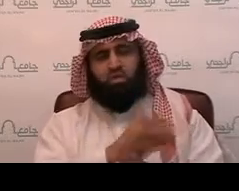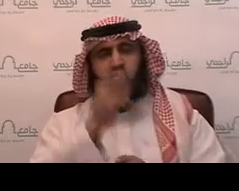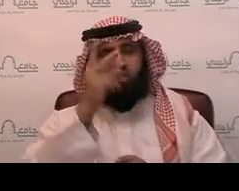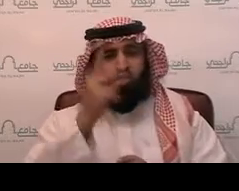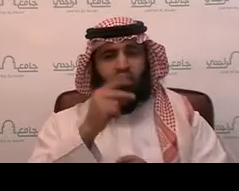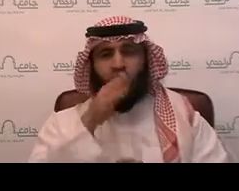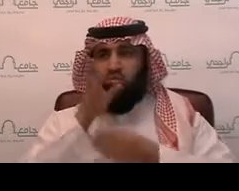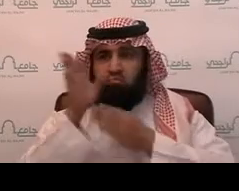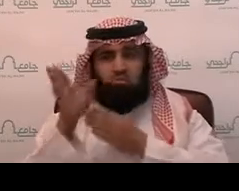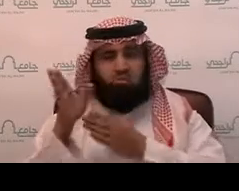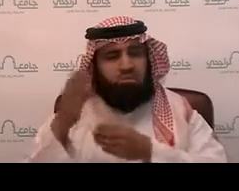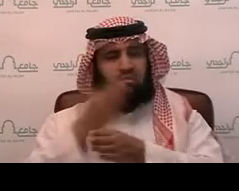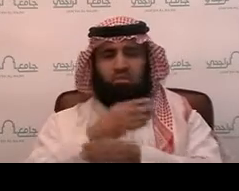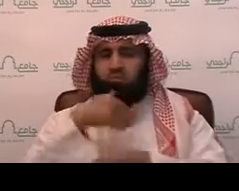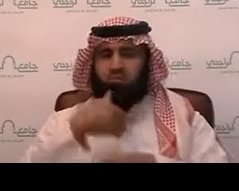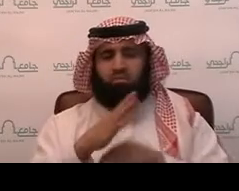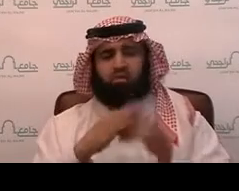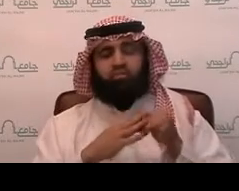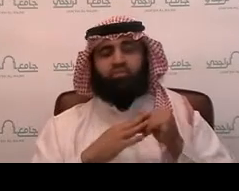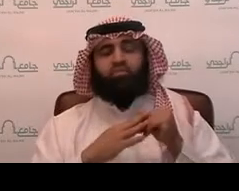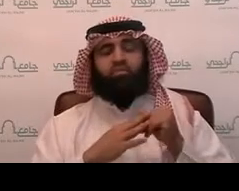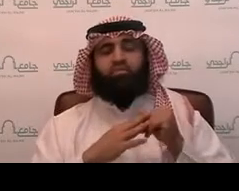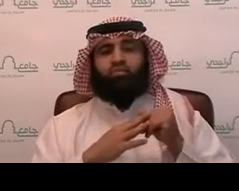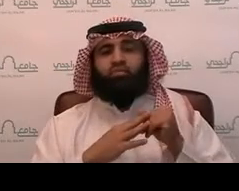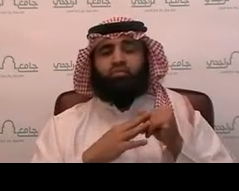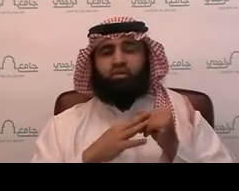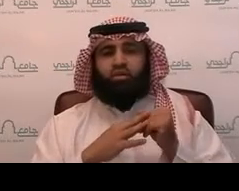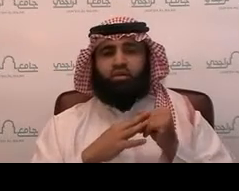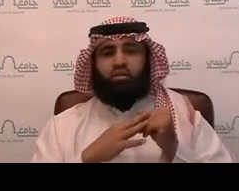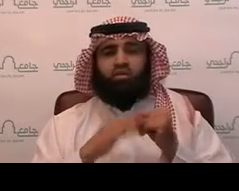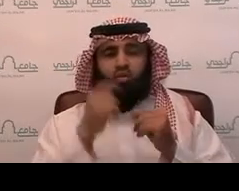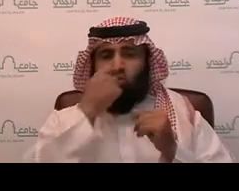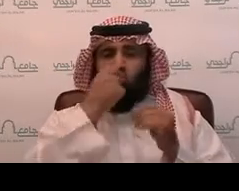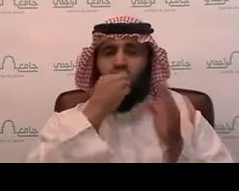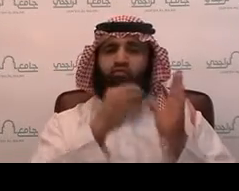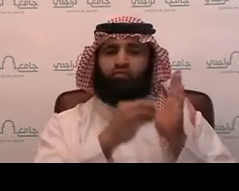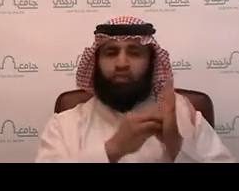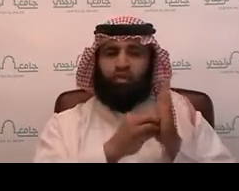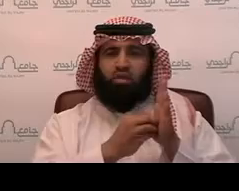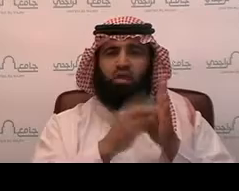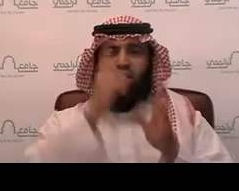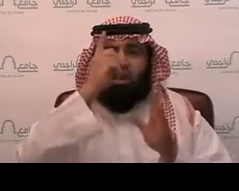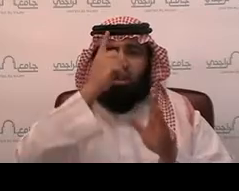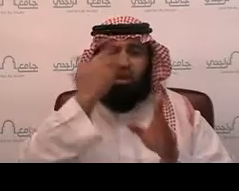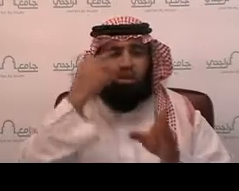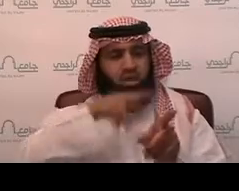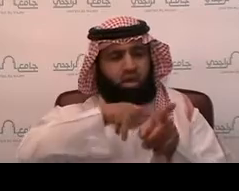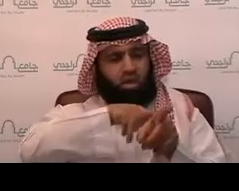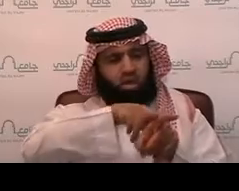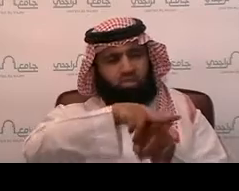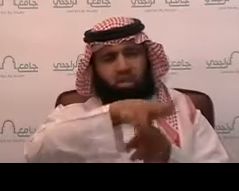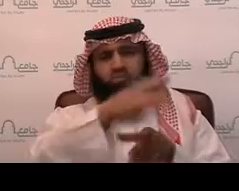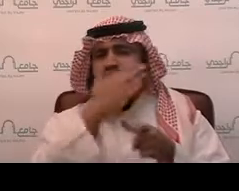الله عليه وسلم. ولو أنا أهلكناهم بعذاب من قبله لقالوا: